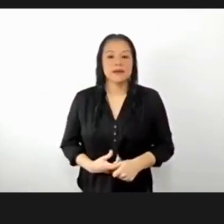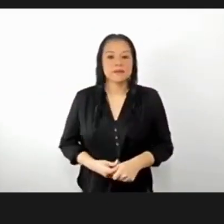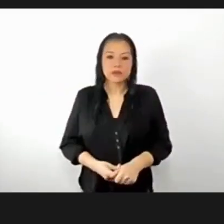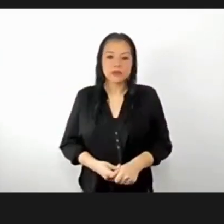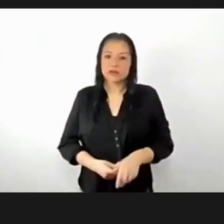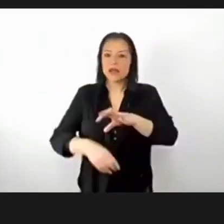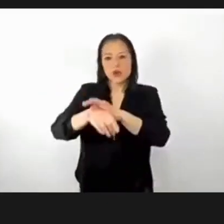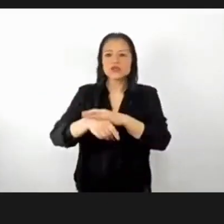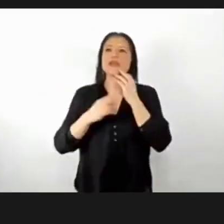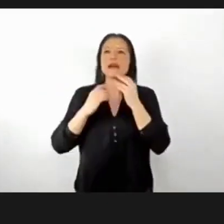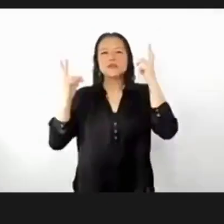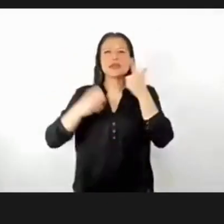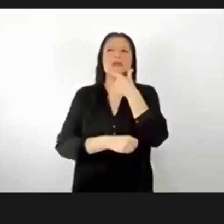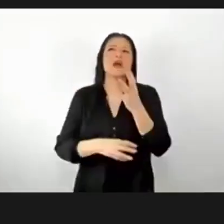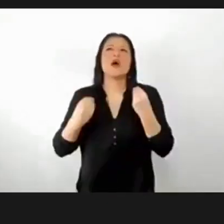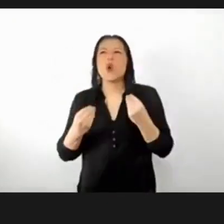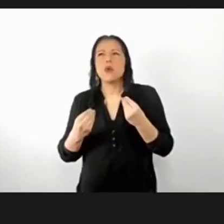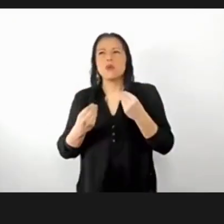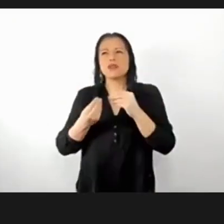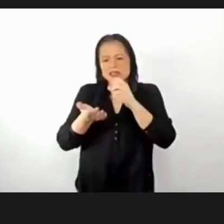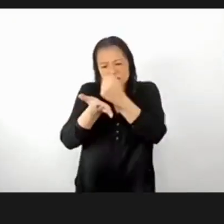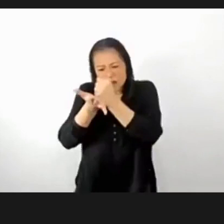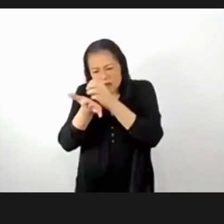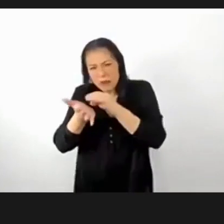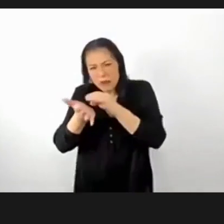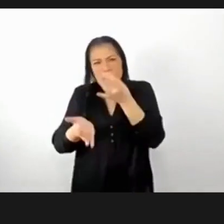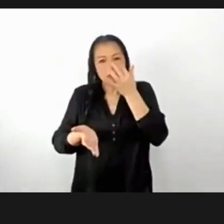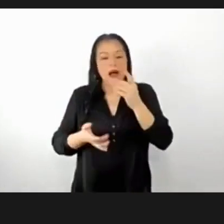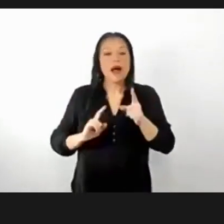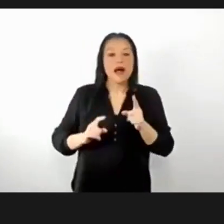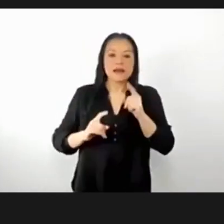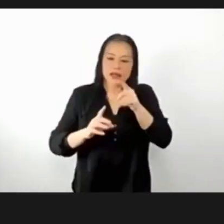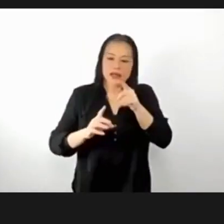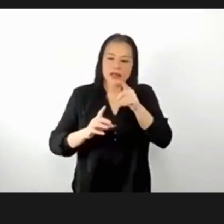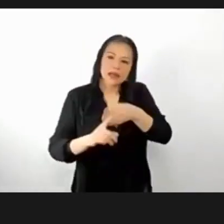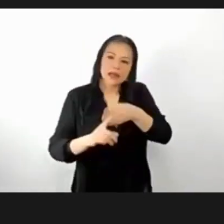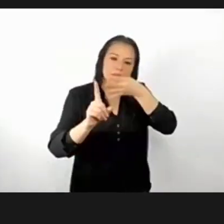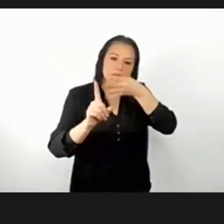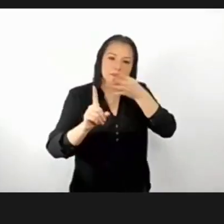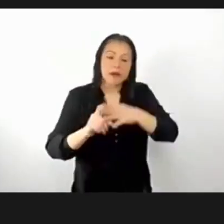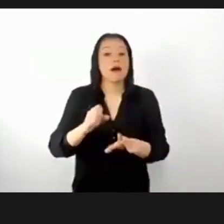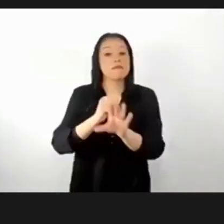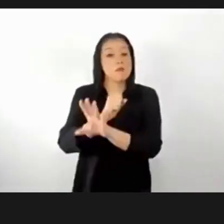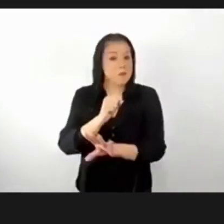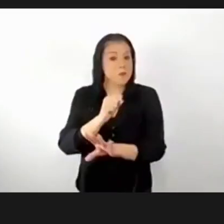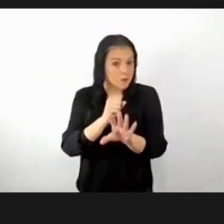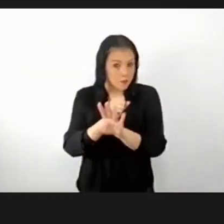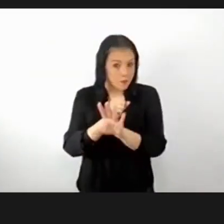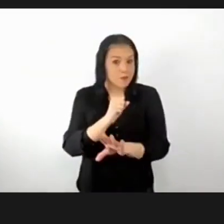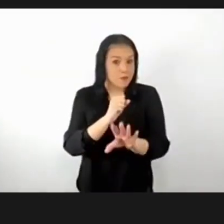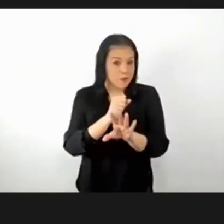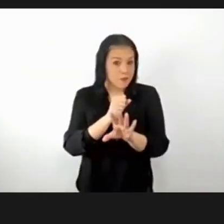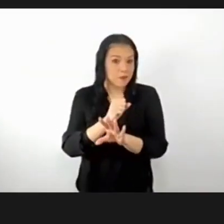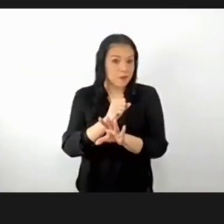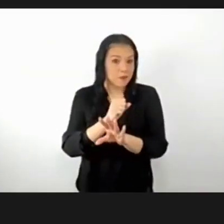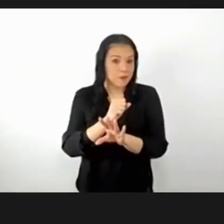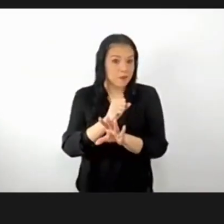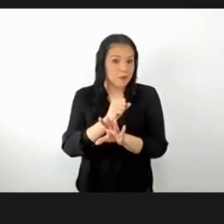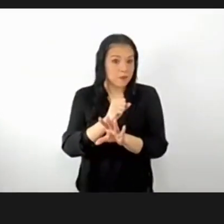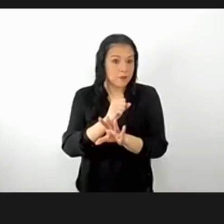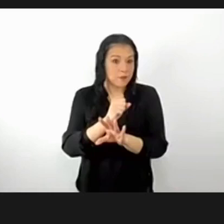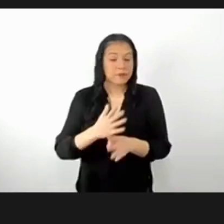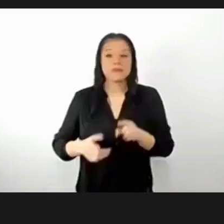él se quedaba con esas ideas en la cabeza y decía, ¿cómo será eso? Hasta que él hizo una observación fundamental